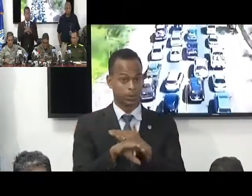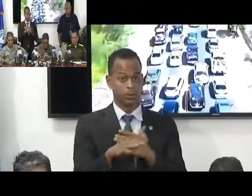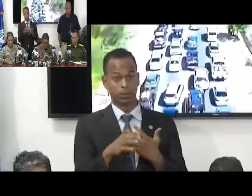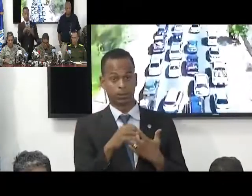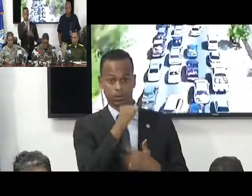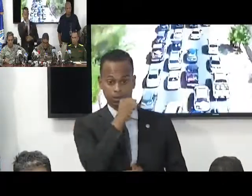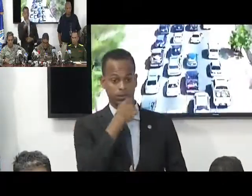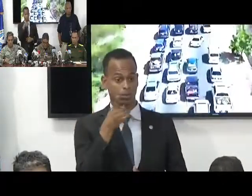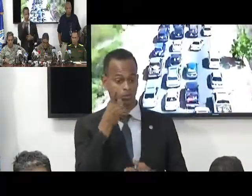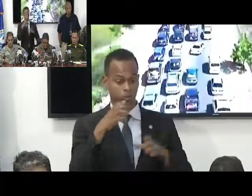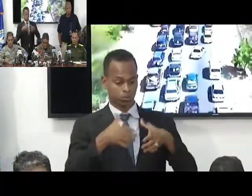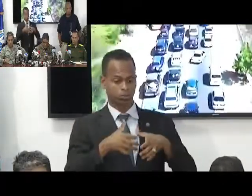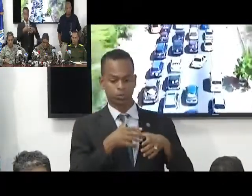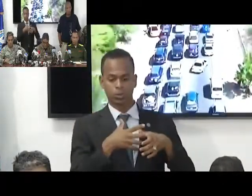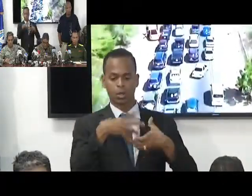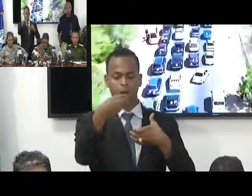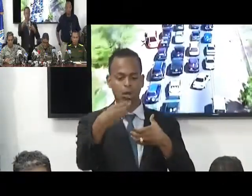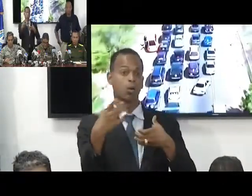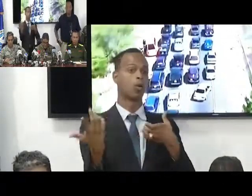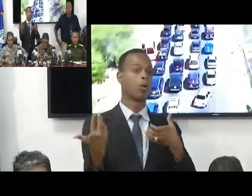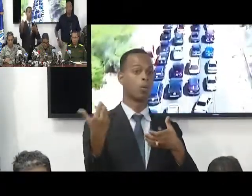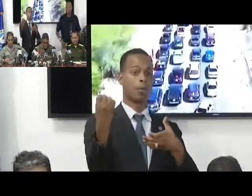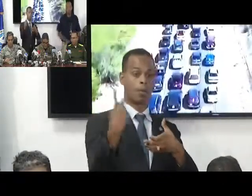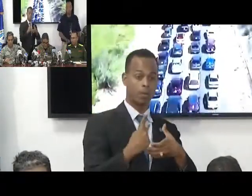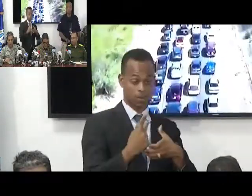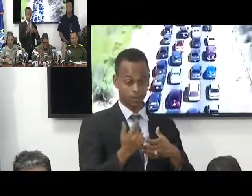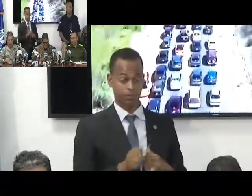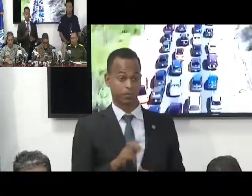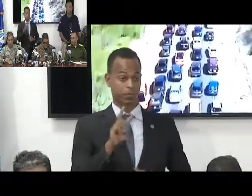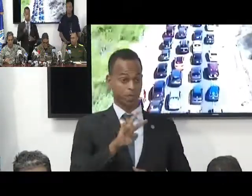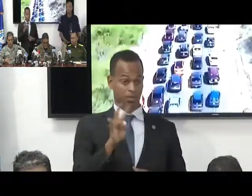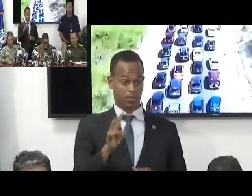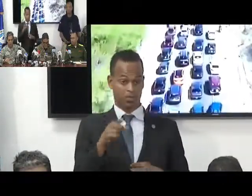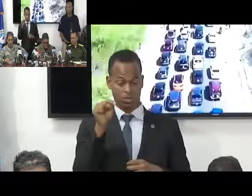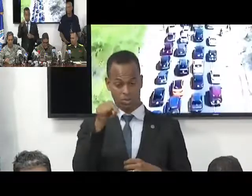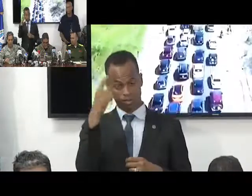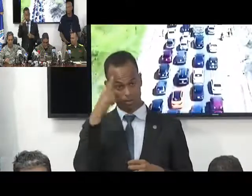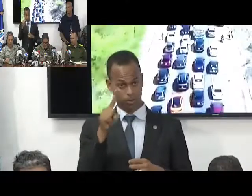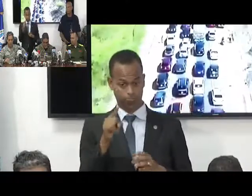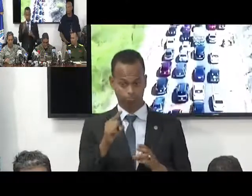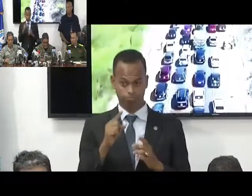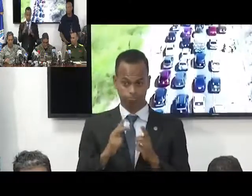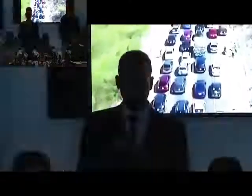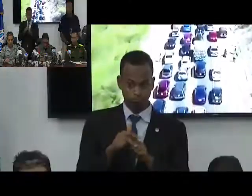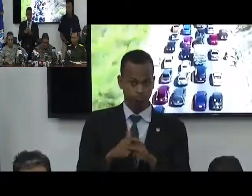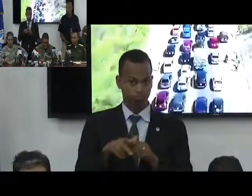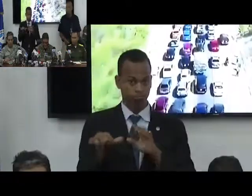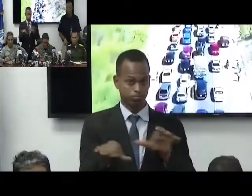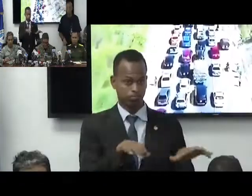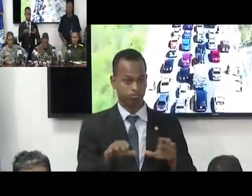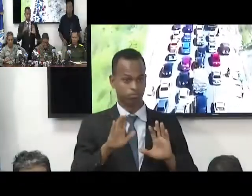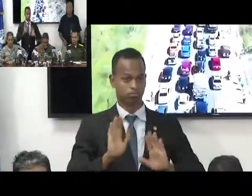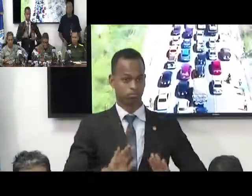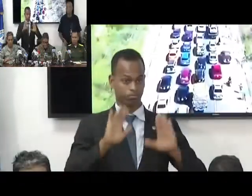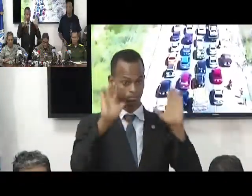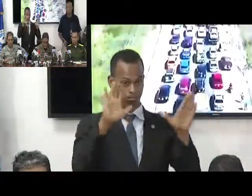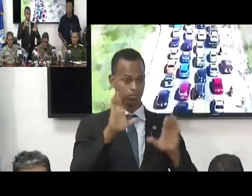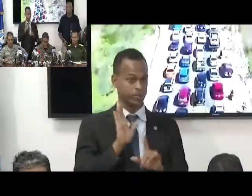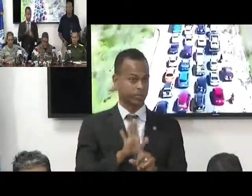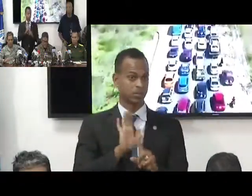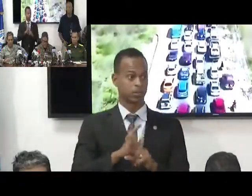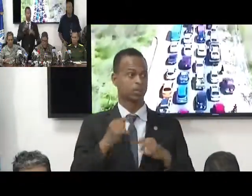Gran Santo Domingo. Se solucionaron 27 averías en el sistema para garantizar la operación eficiente del